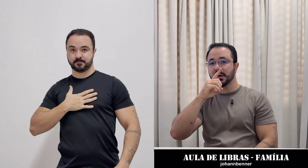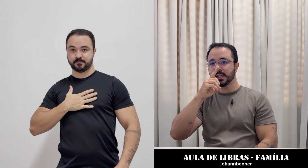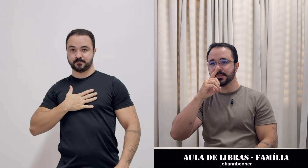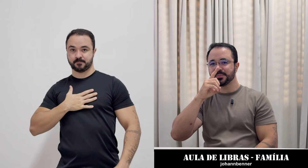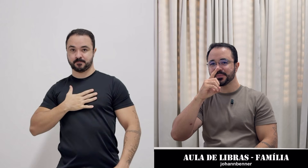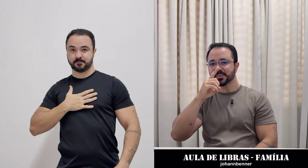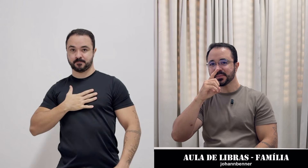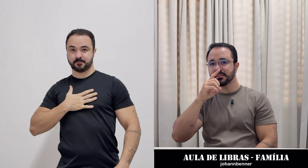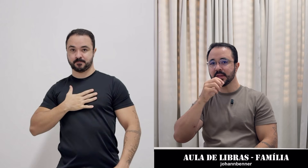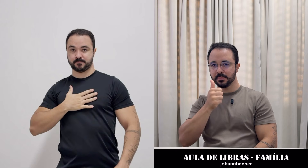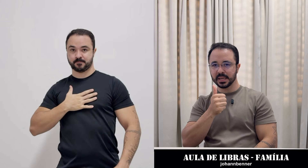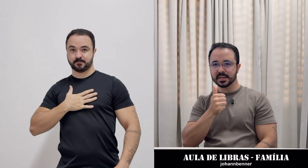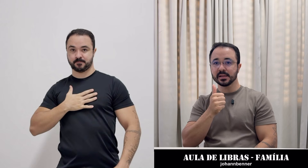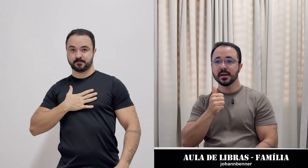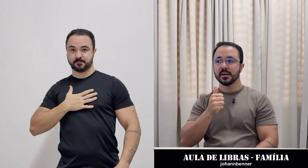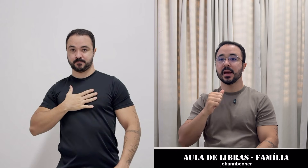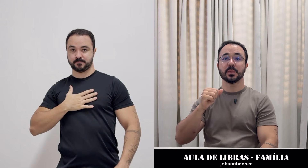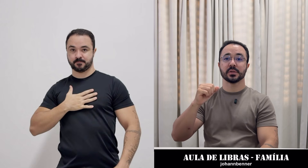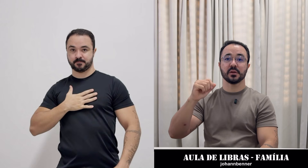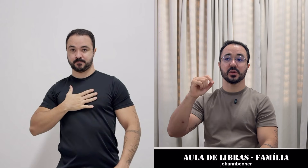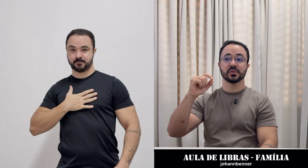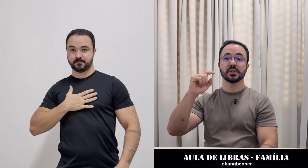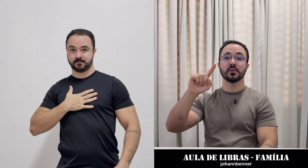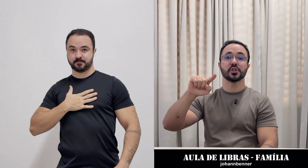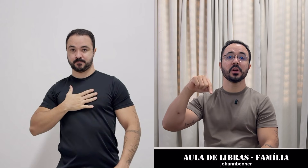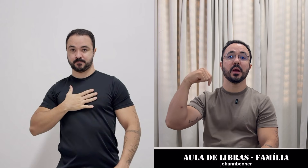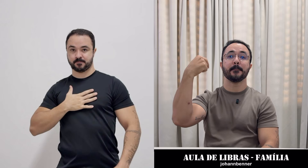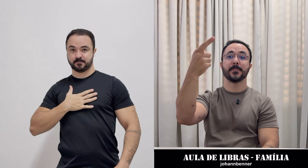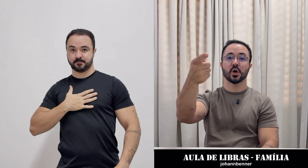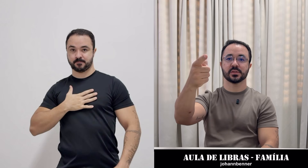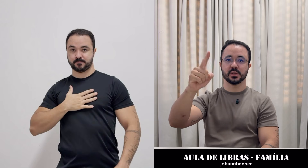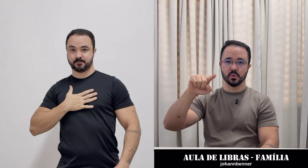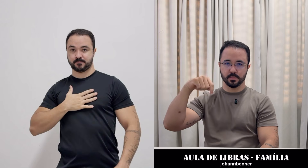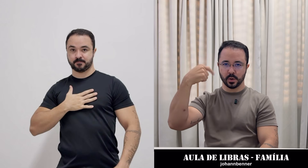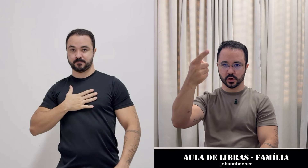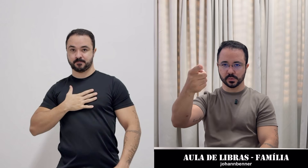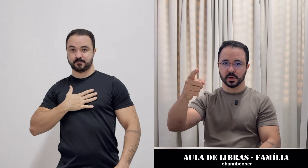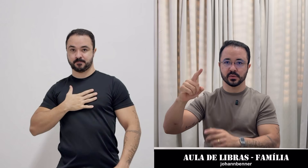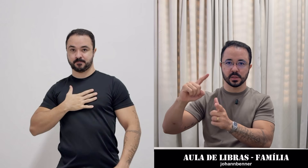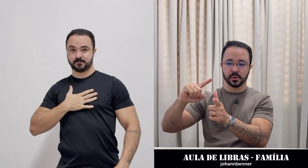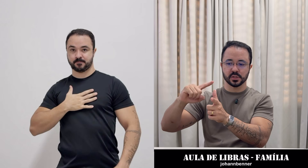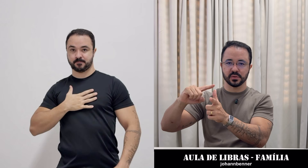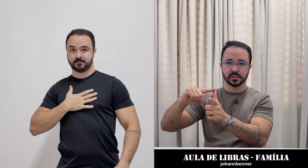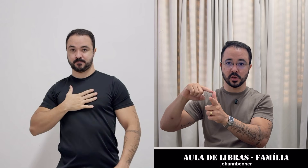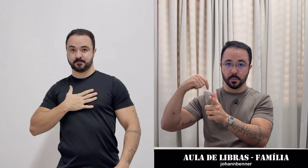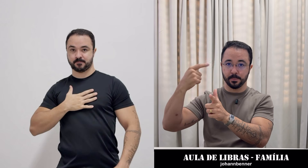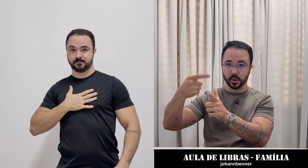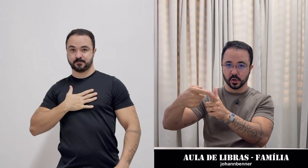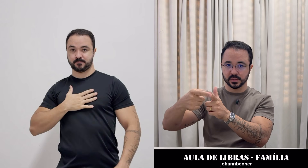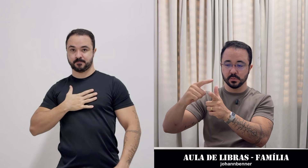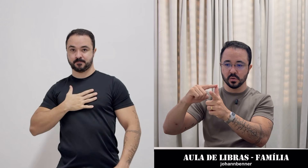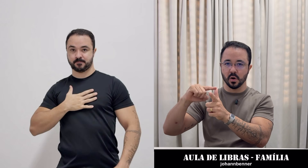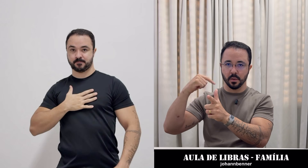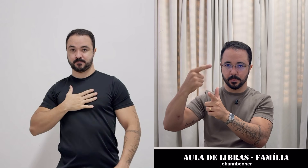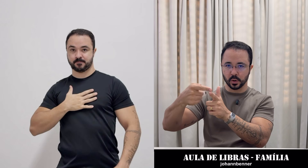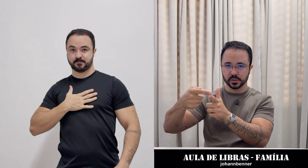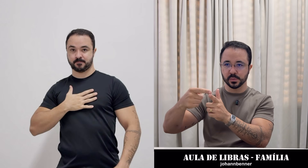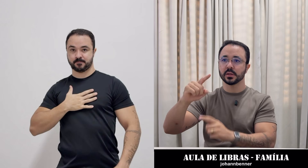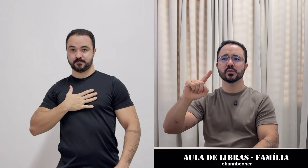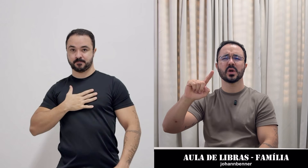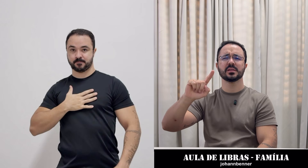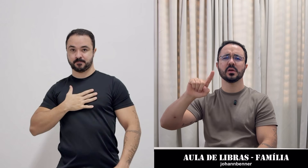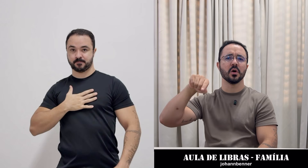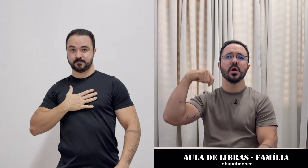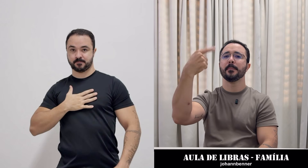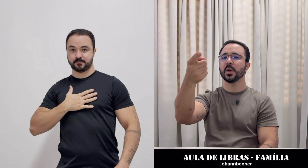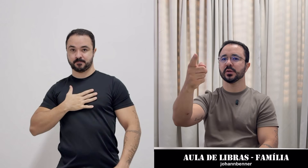de semana. Beleza? E aí depois ele fez o sinal de próximo. Próximo, que você pode ver assim, ó. Próximo, ó. Próximo,